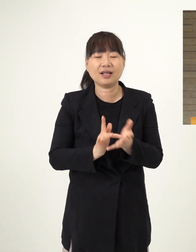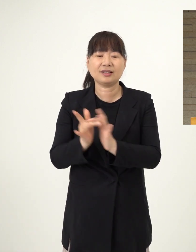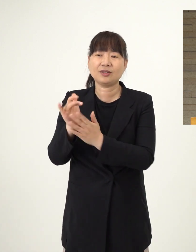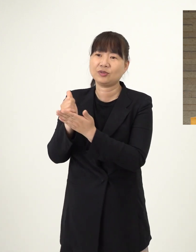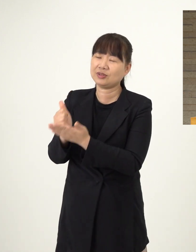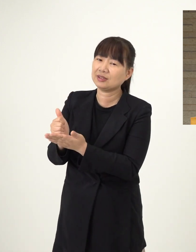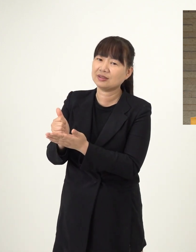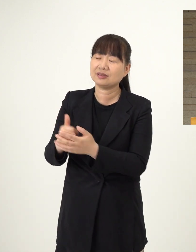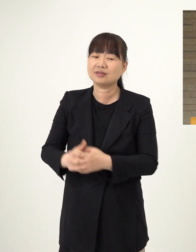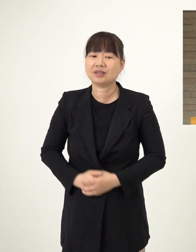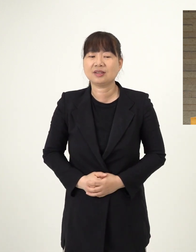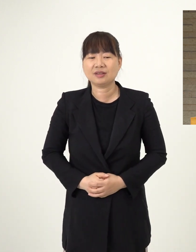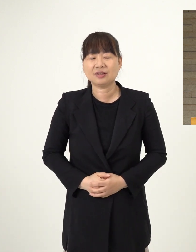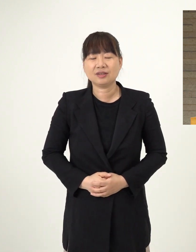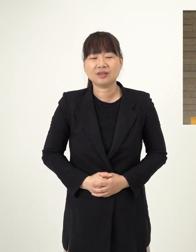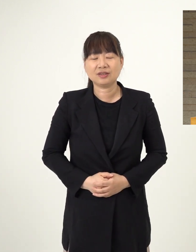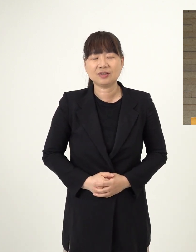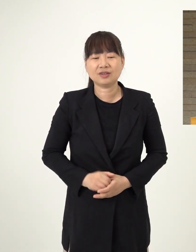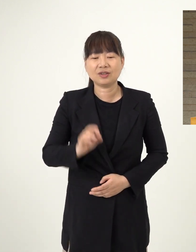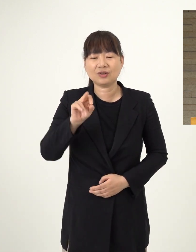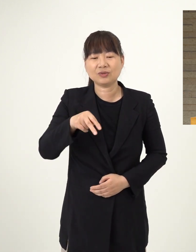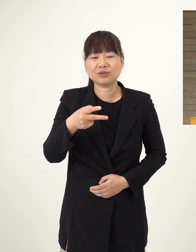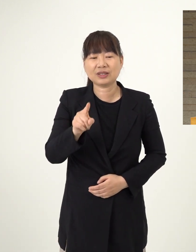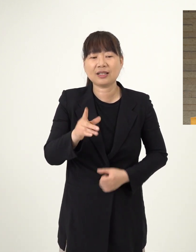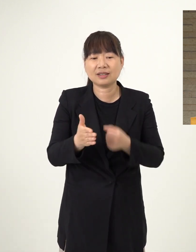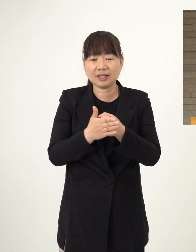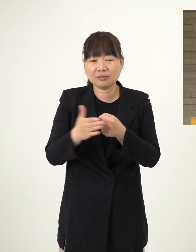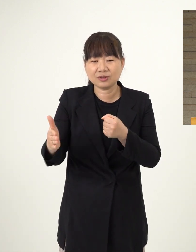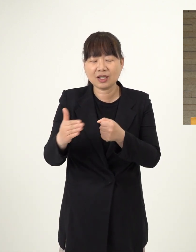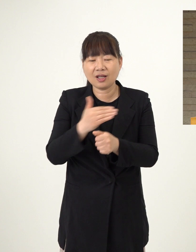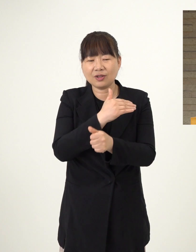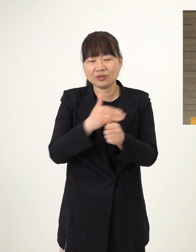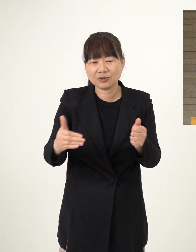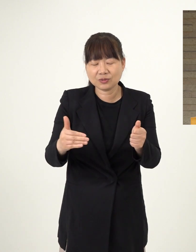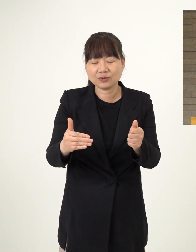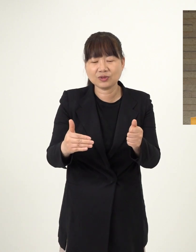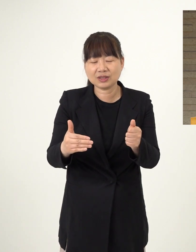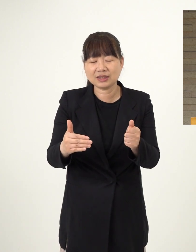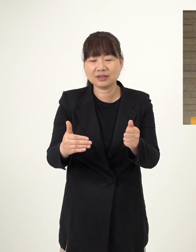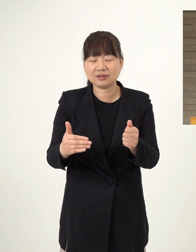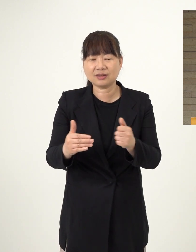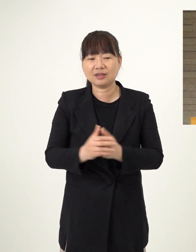예수님은 유다 때문에 죽임을